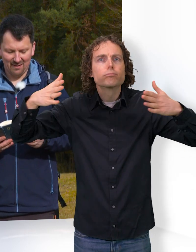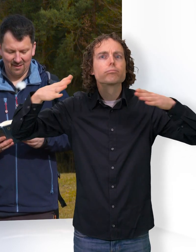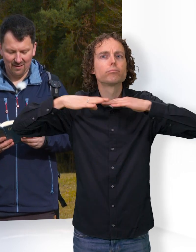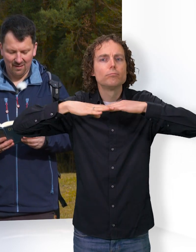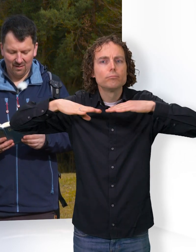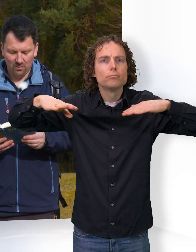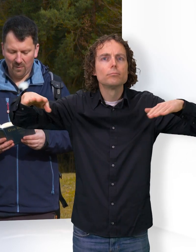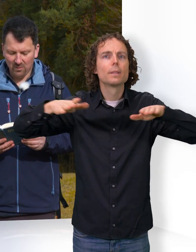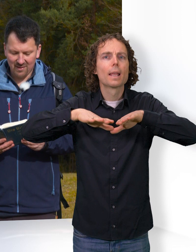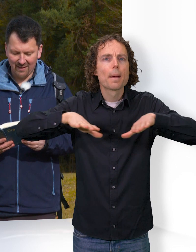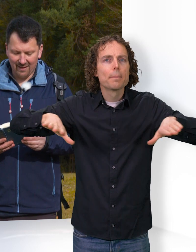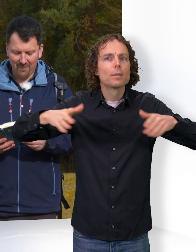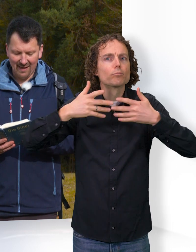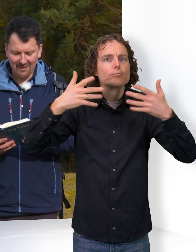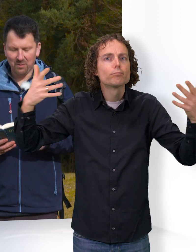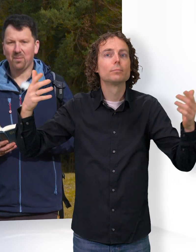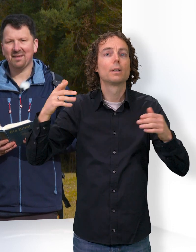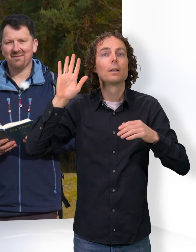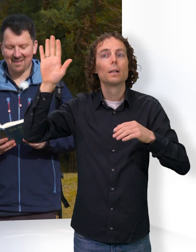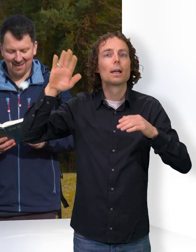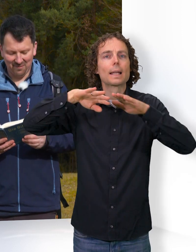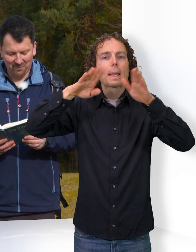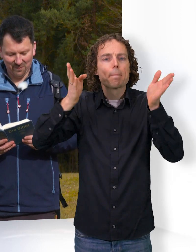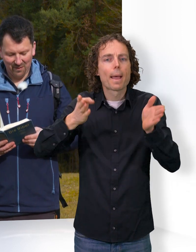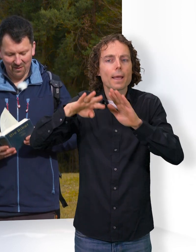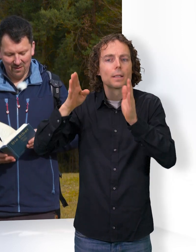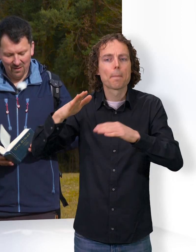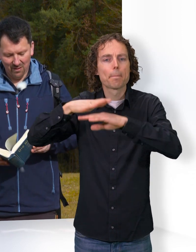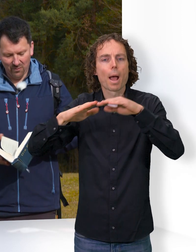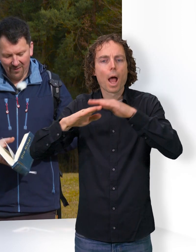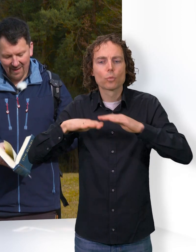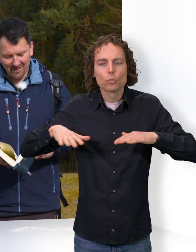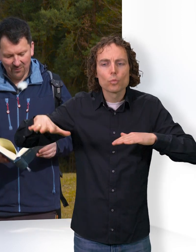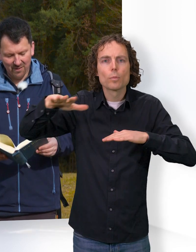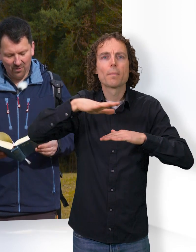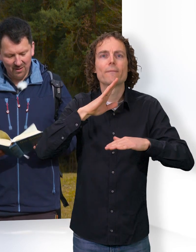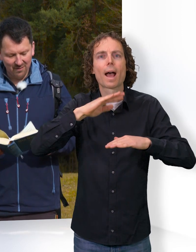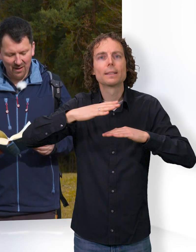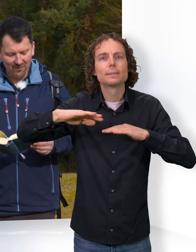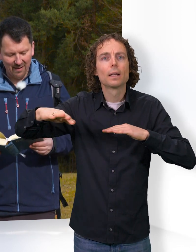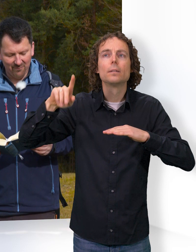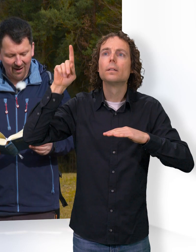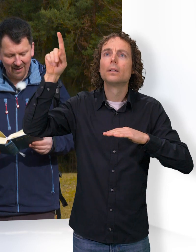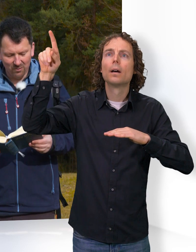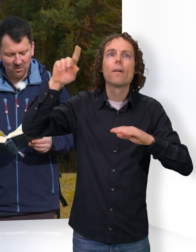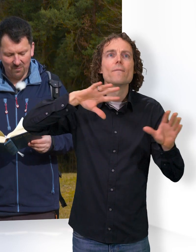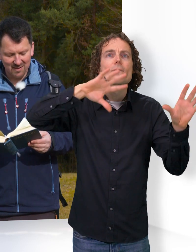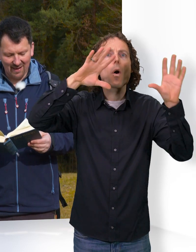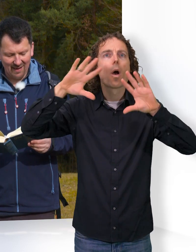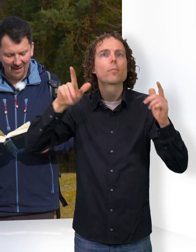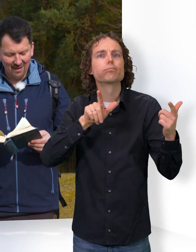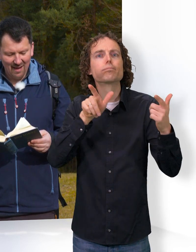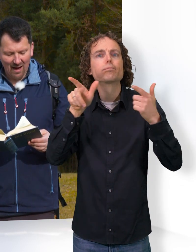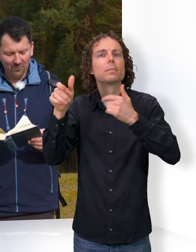Teppich. Du baust deine Gemächer über den Wassern. Du fährst auf den Wolken wie auf einem Wagen und